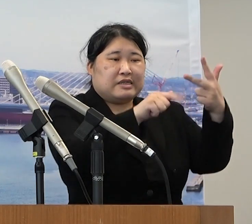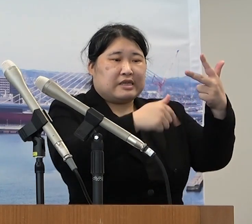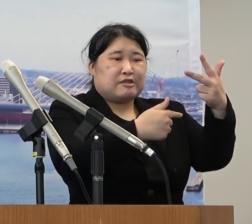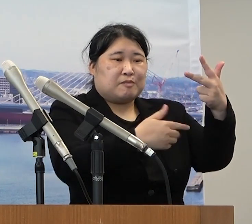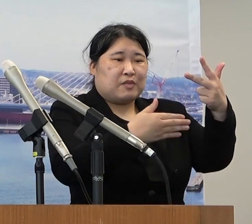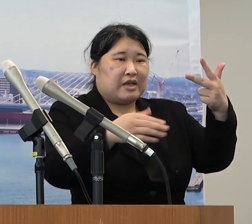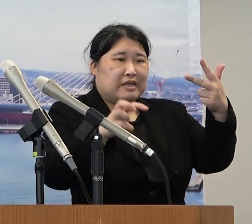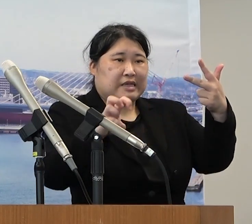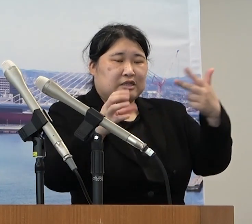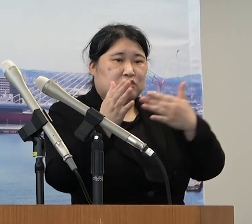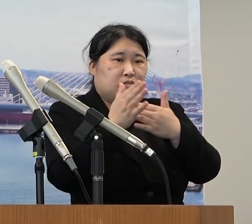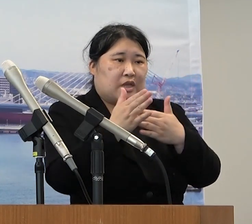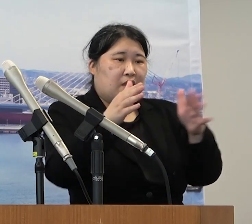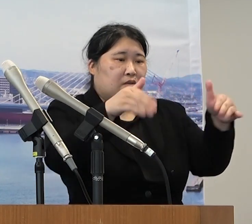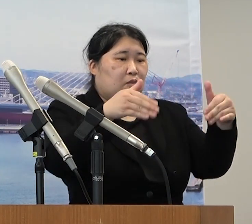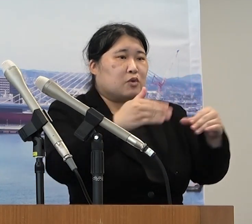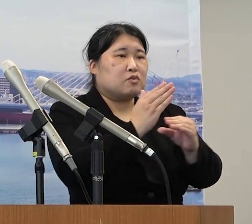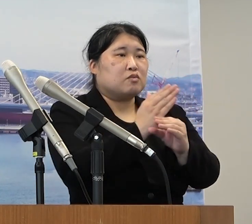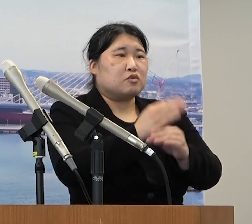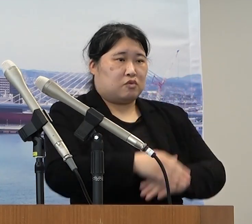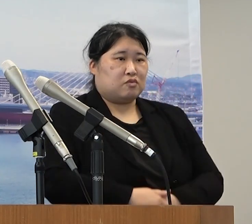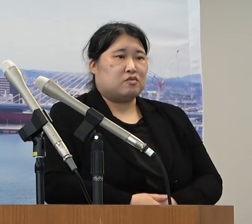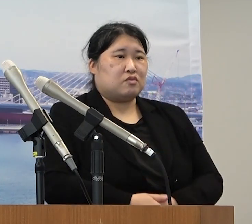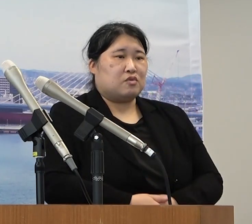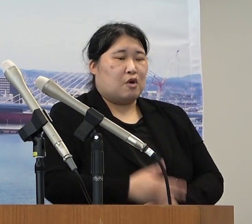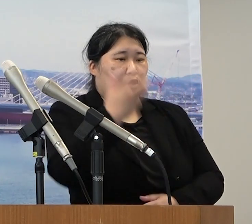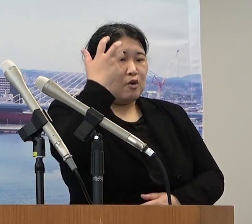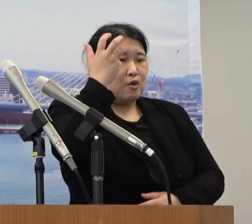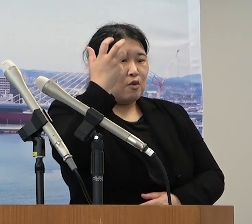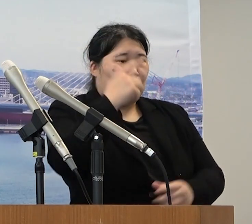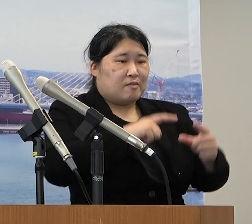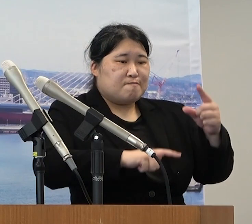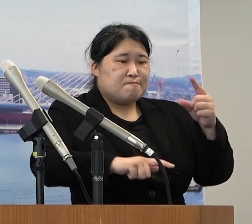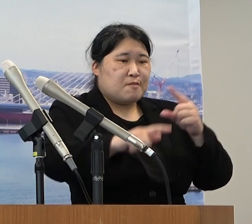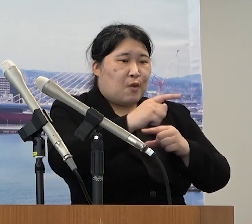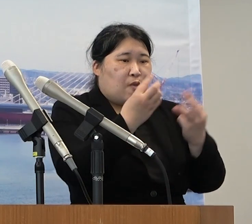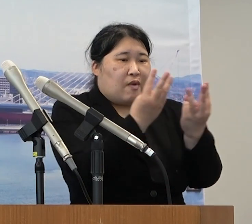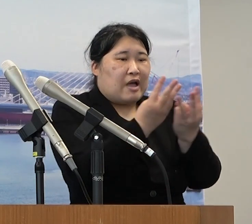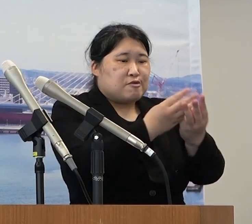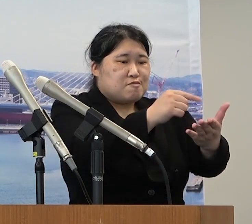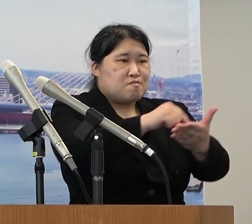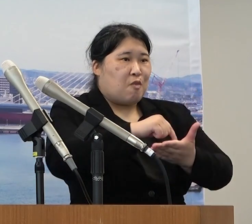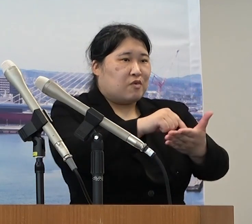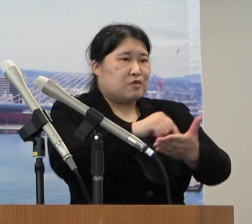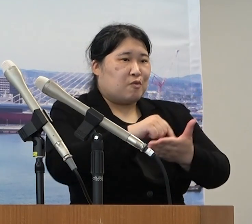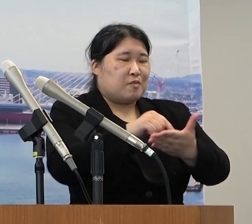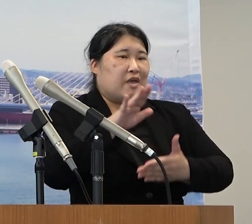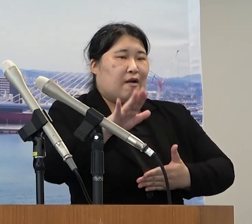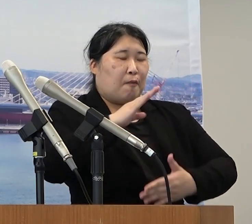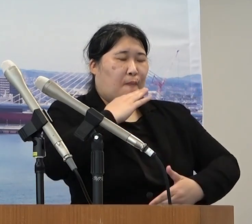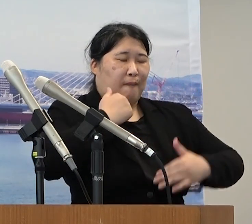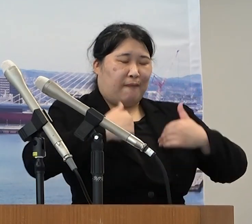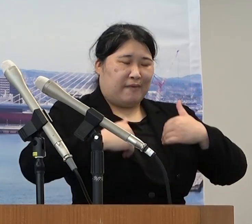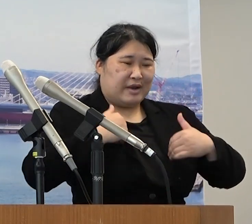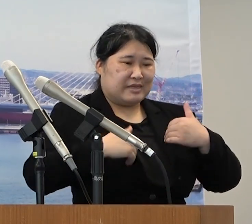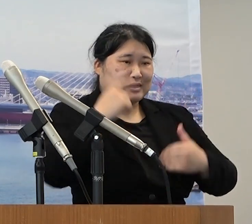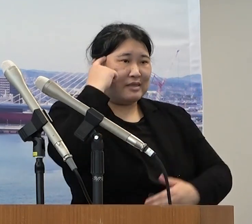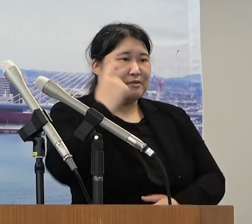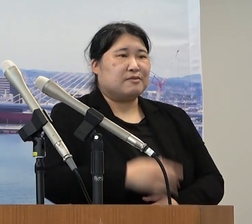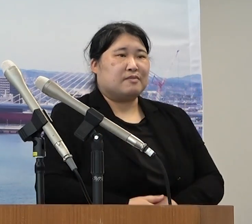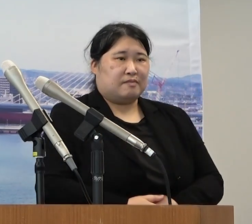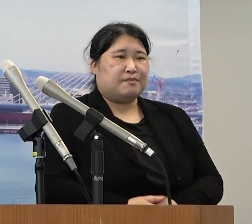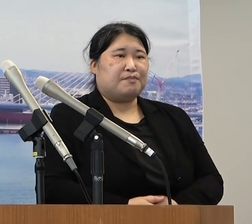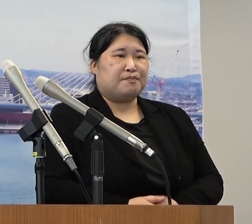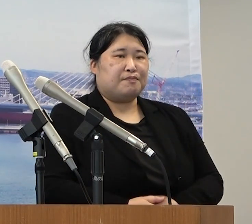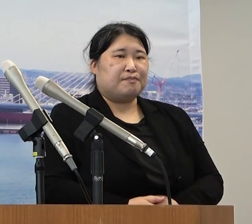募集しております。すでに予想を上回る申し込みがあると伺っておりまして、大変嬉しく思っているところでござい